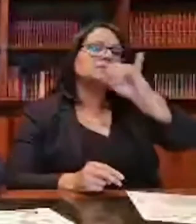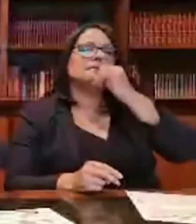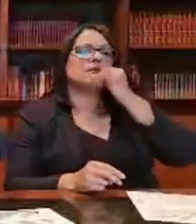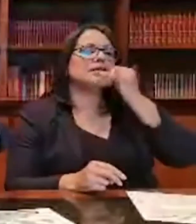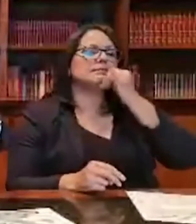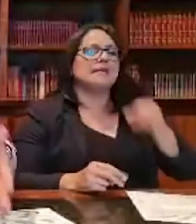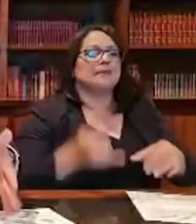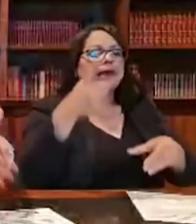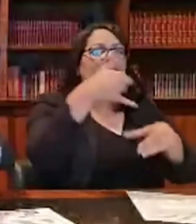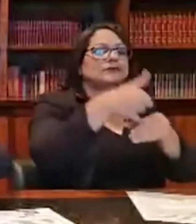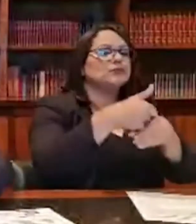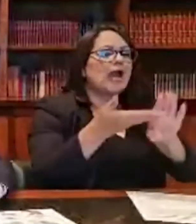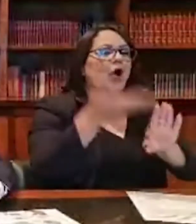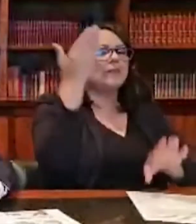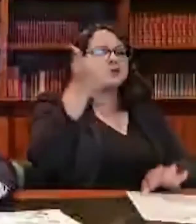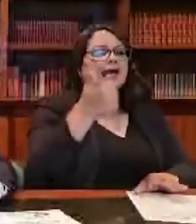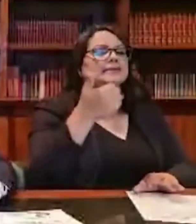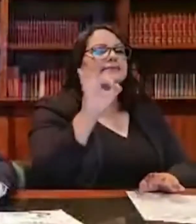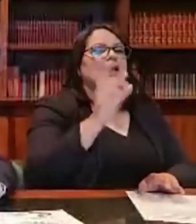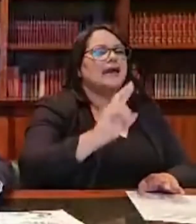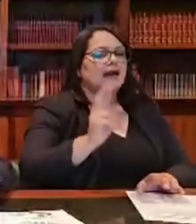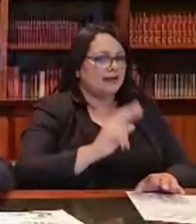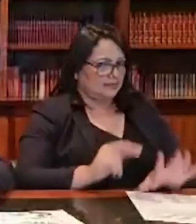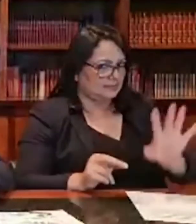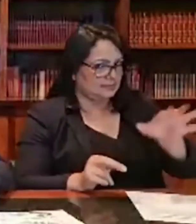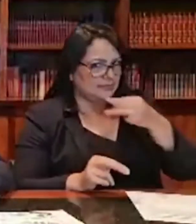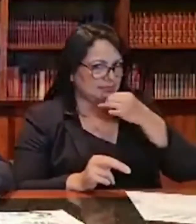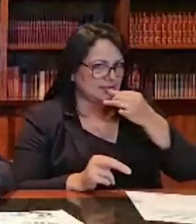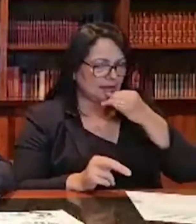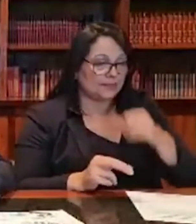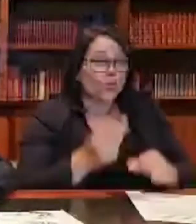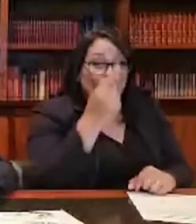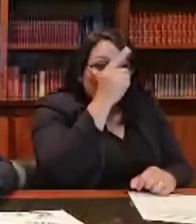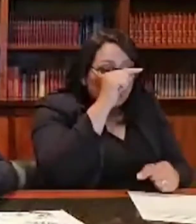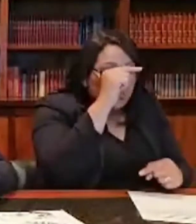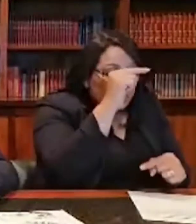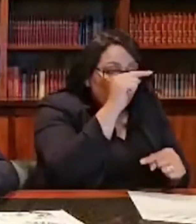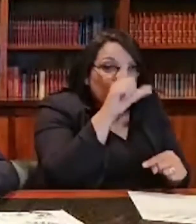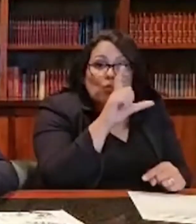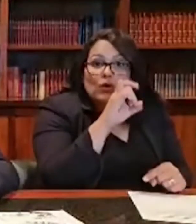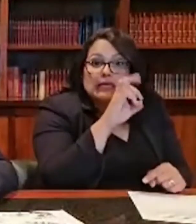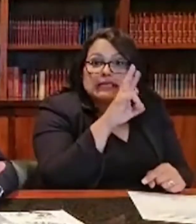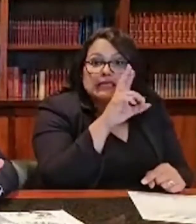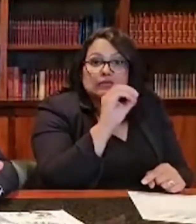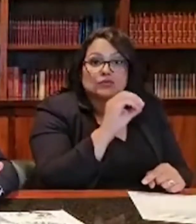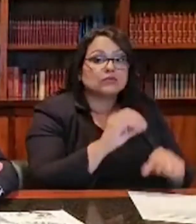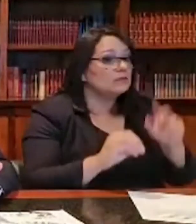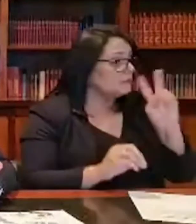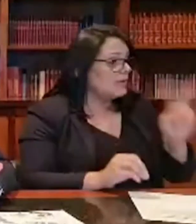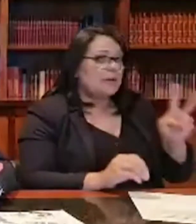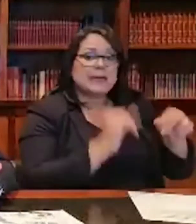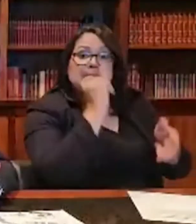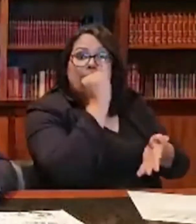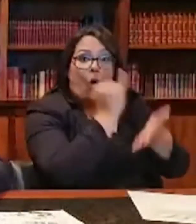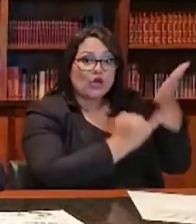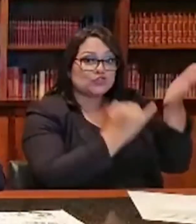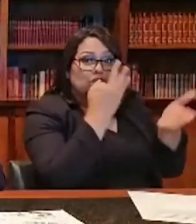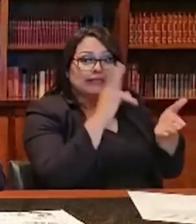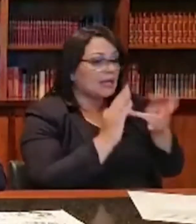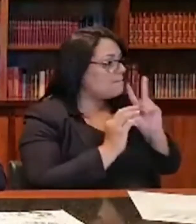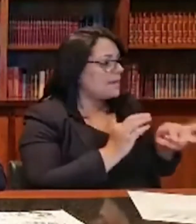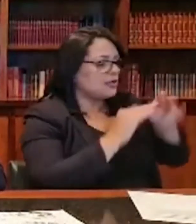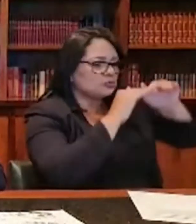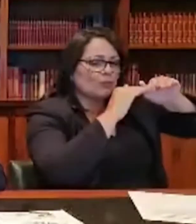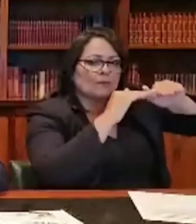quer, mas vamos supor que vá para R$ 10, né? O litro, o imposto federal por litro vai ser de 69 centavos. Já o